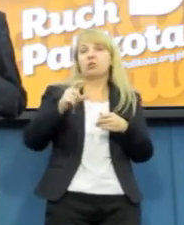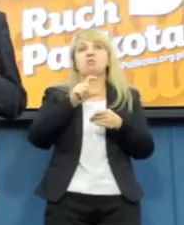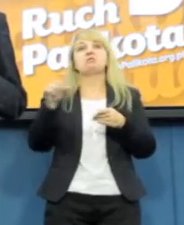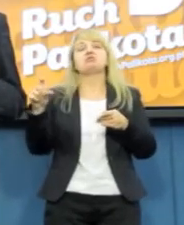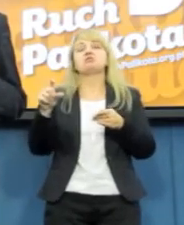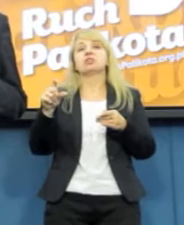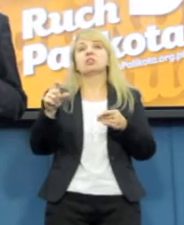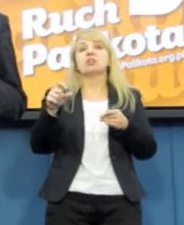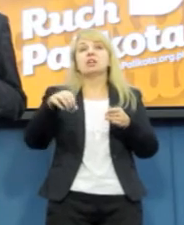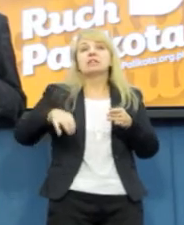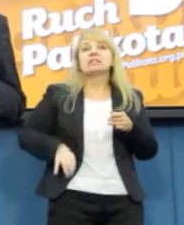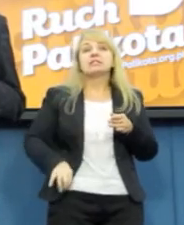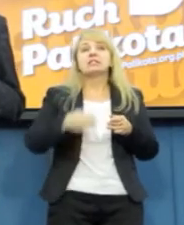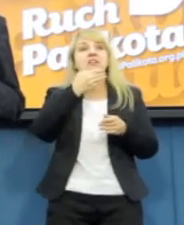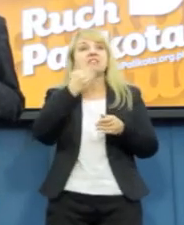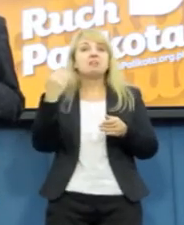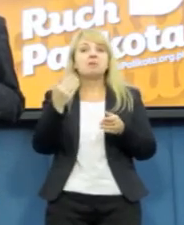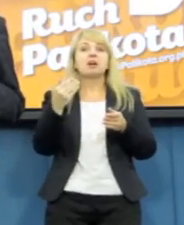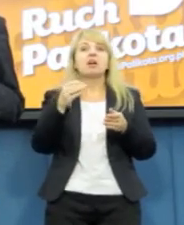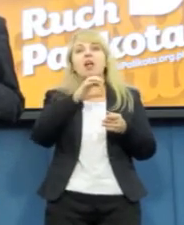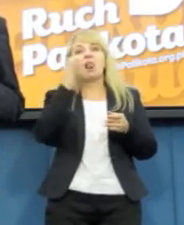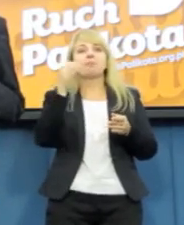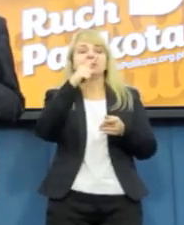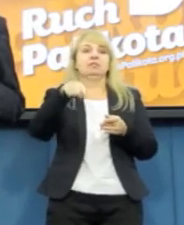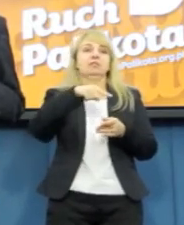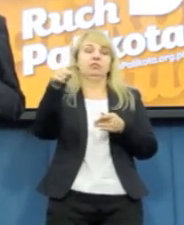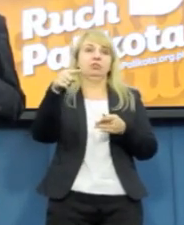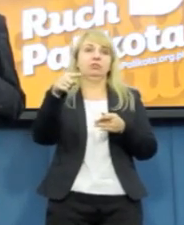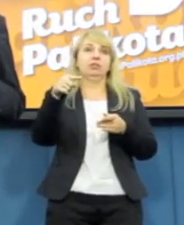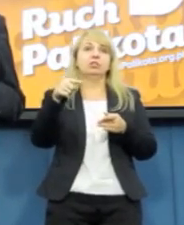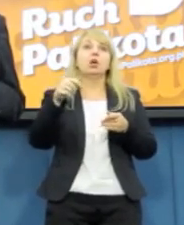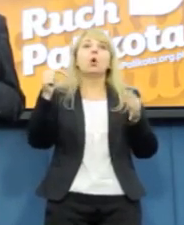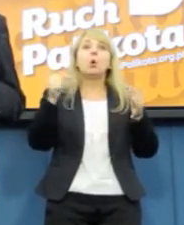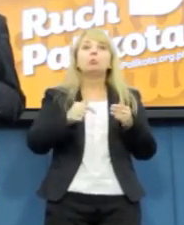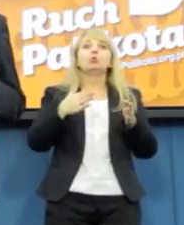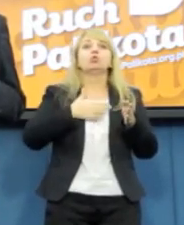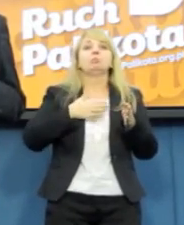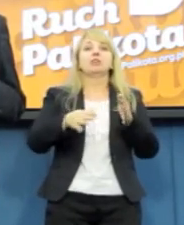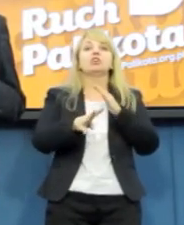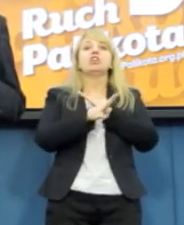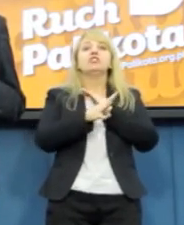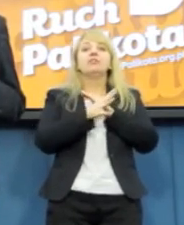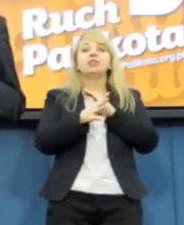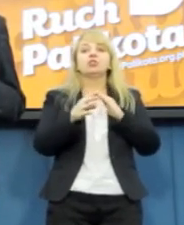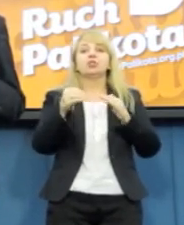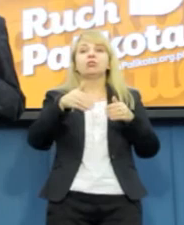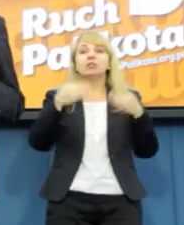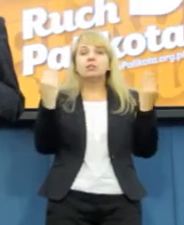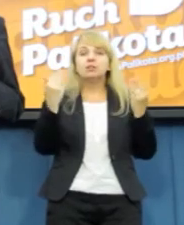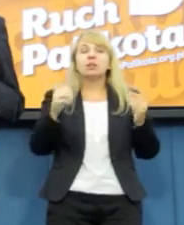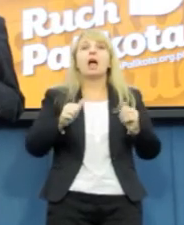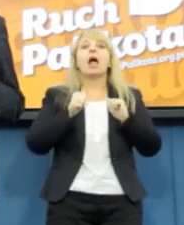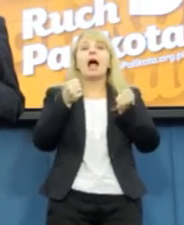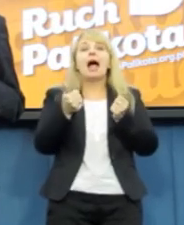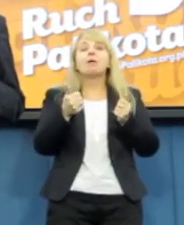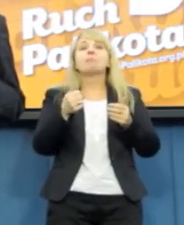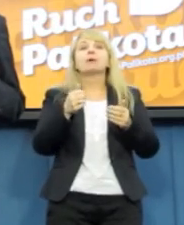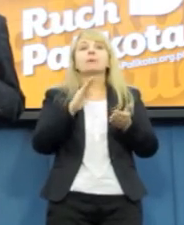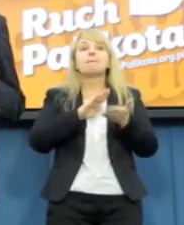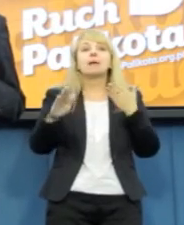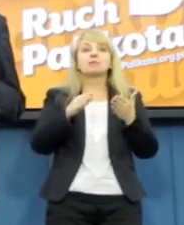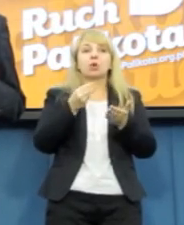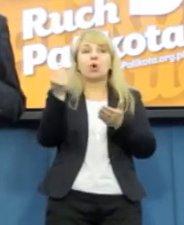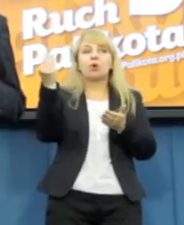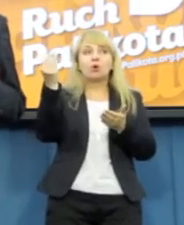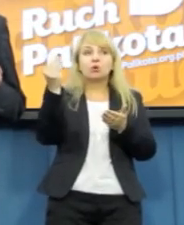dalej. I najważniejsze tą sprawą jest to, aby nie było to objęte kosztami, aby całkowicie zrezygnować z kosztów i